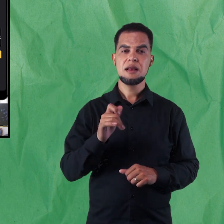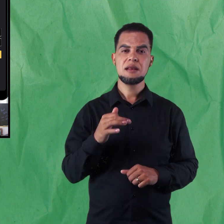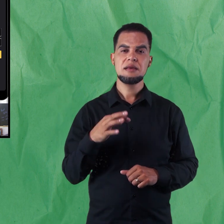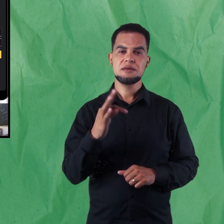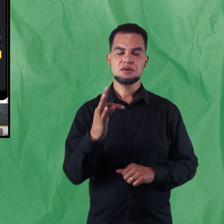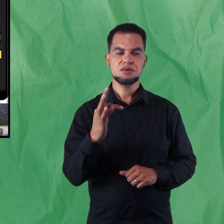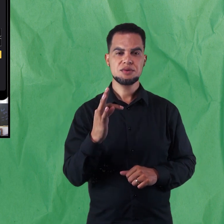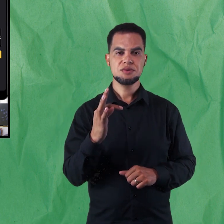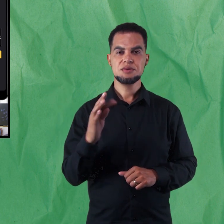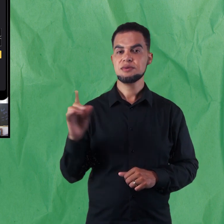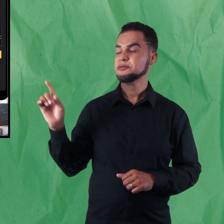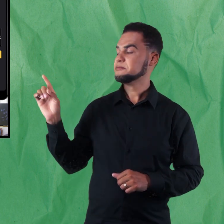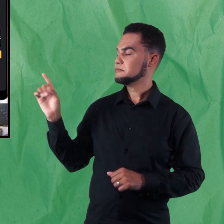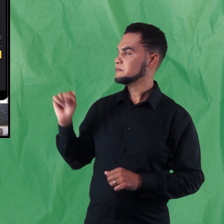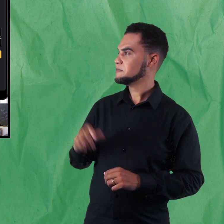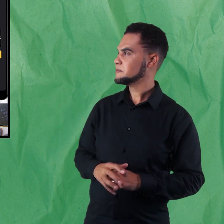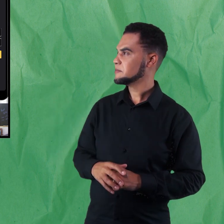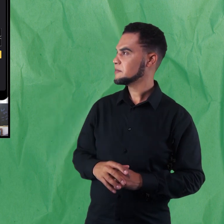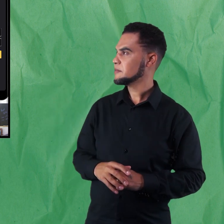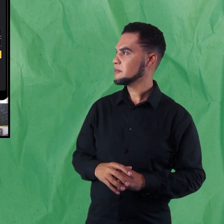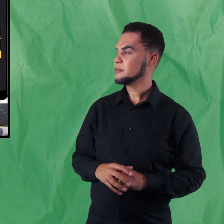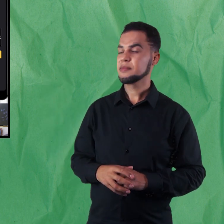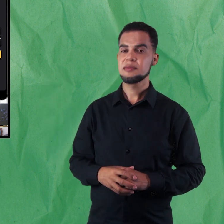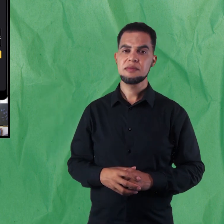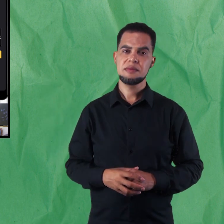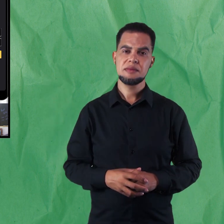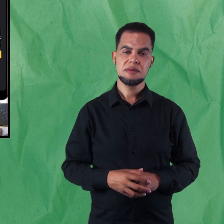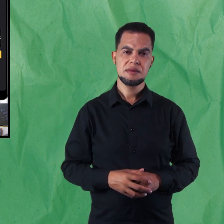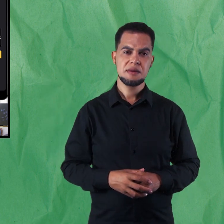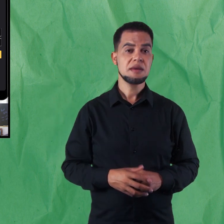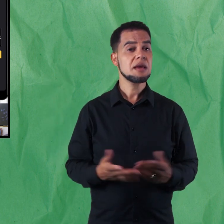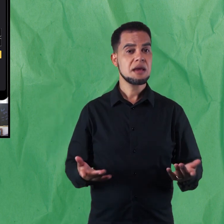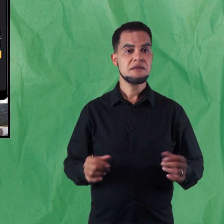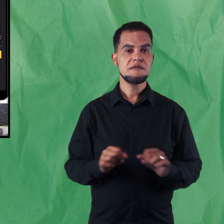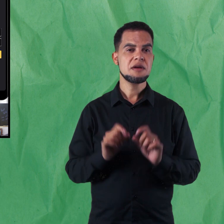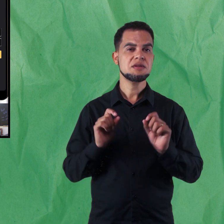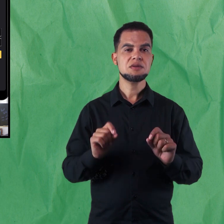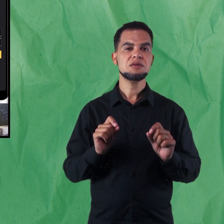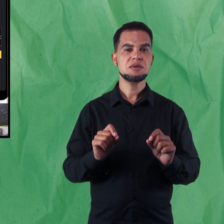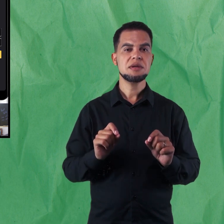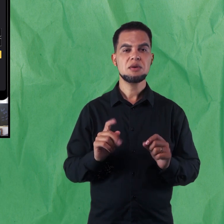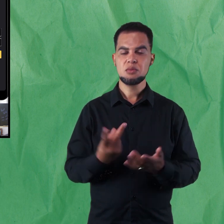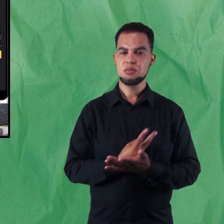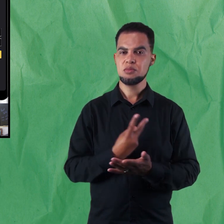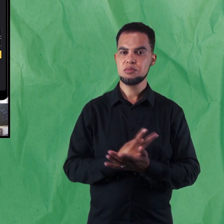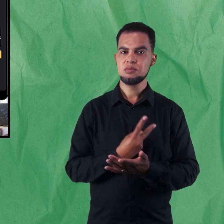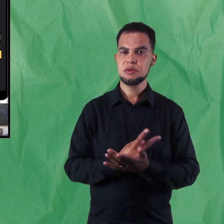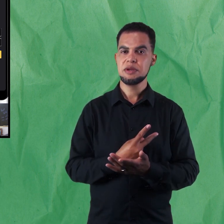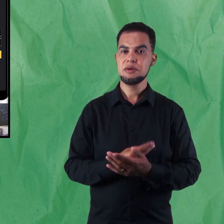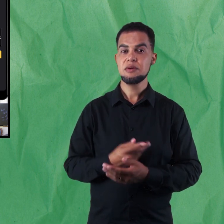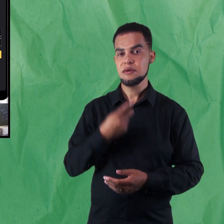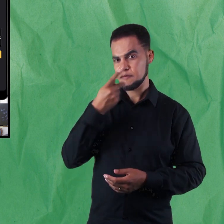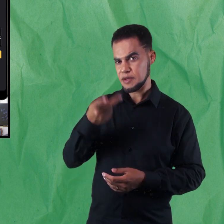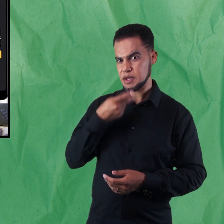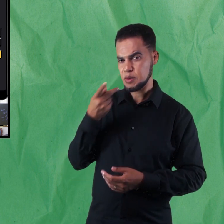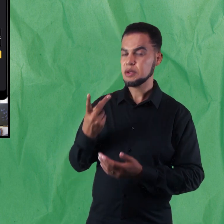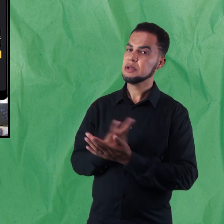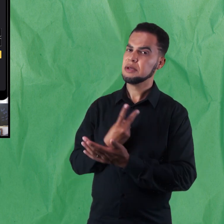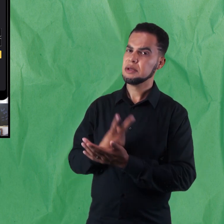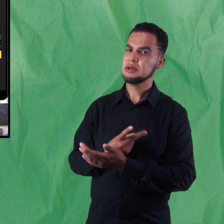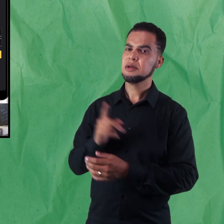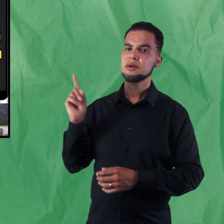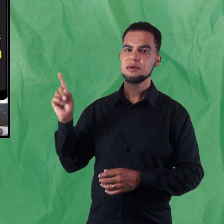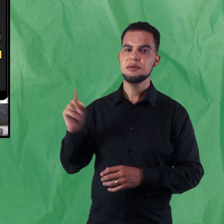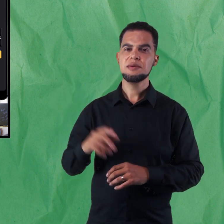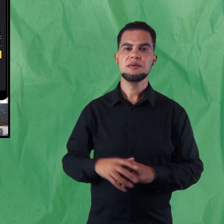alert do React Native, .alert, né? E vai ser o que? Um erro. Eu vou falar com ele erro,